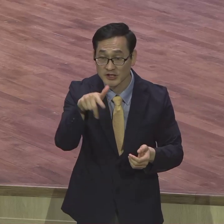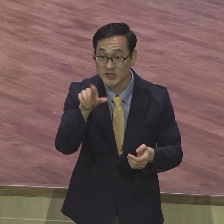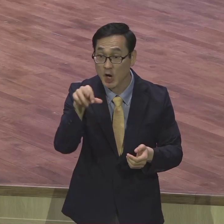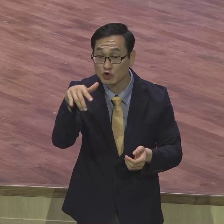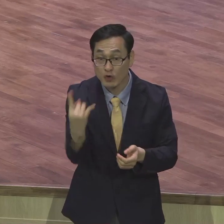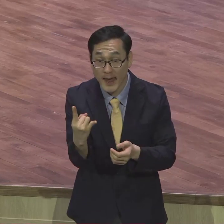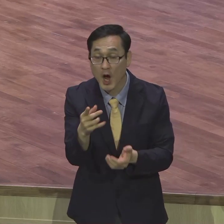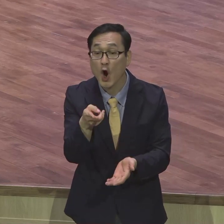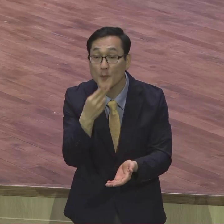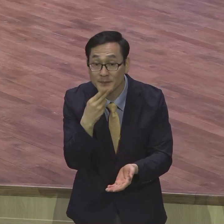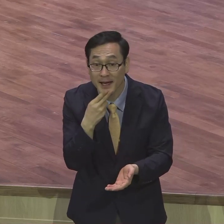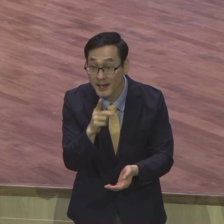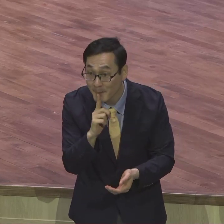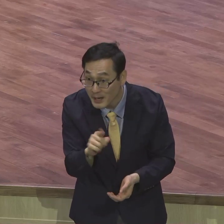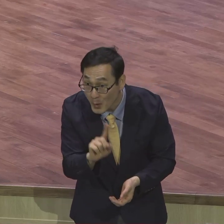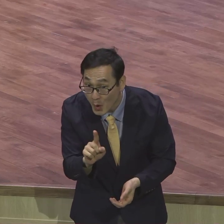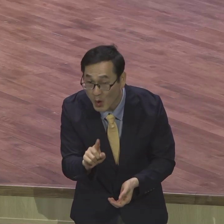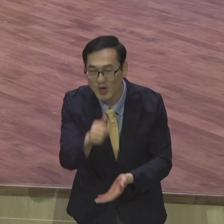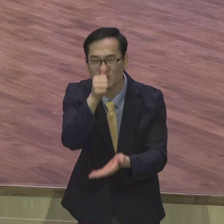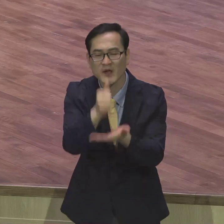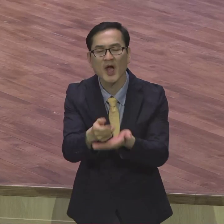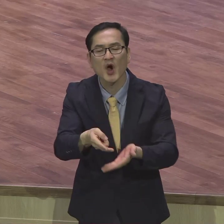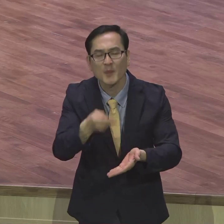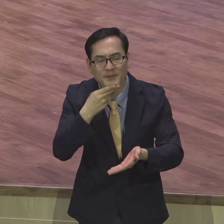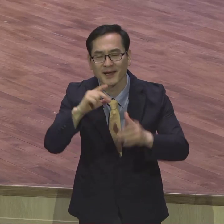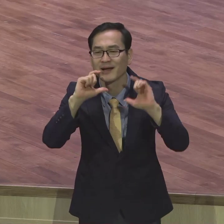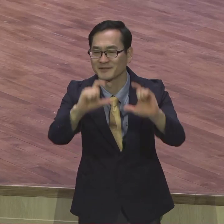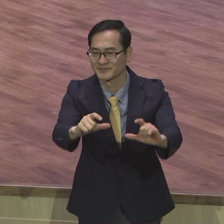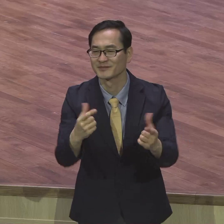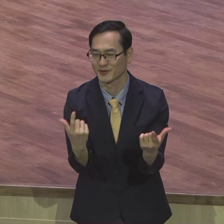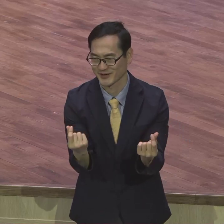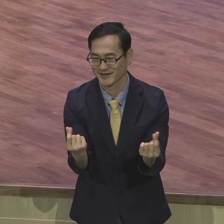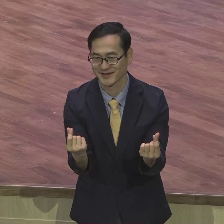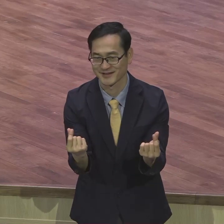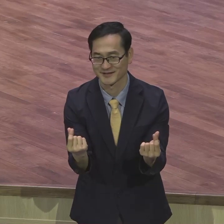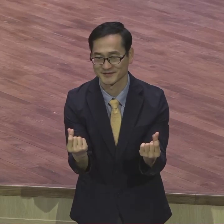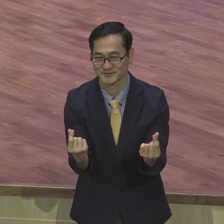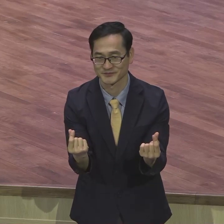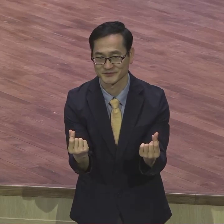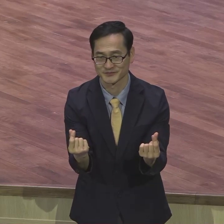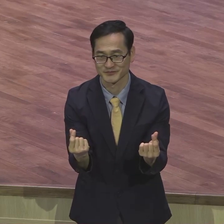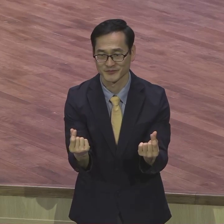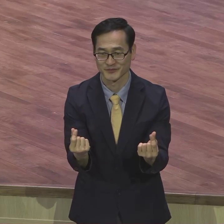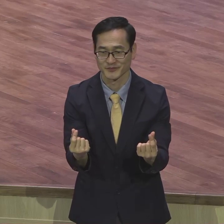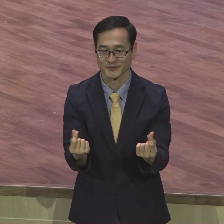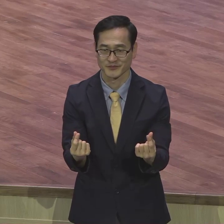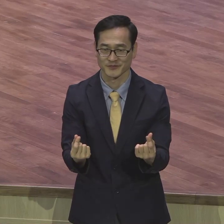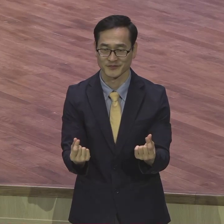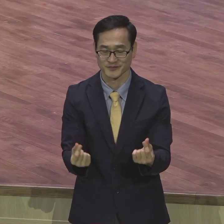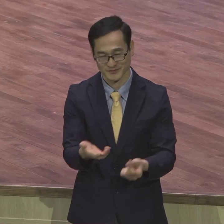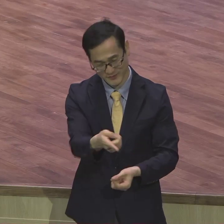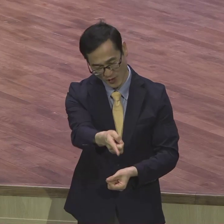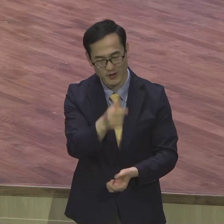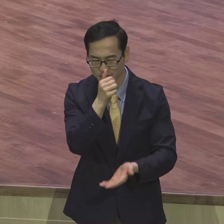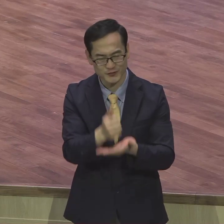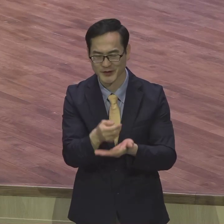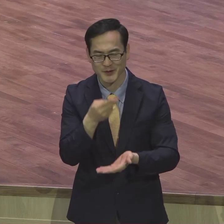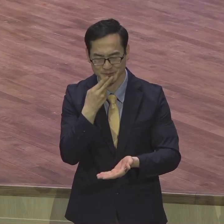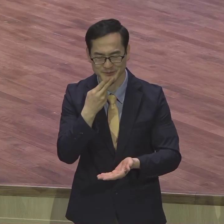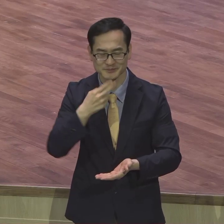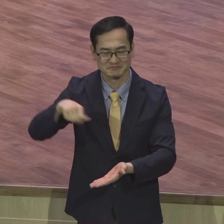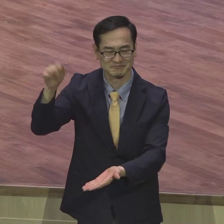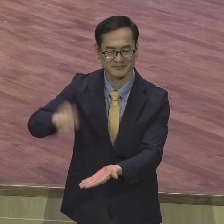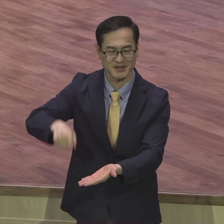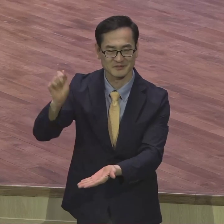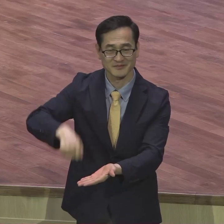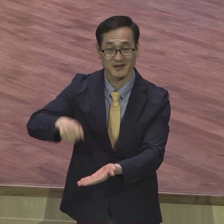무죄다. 선언한 거예요. 판사가 정죄함이 없다. 너는 죄가 없다. 무죄로